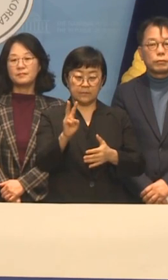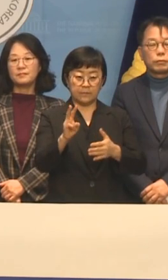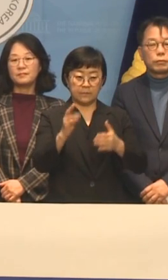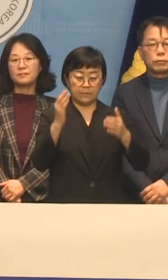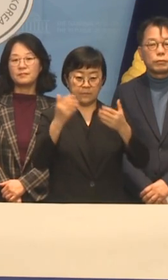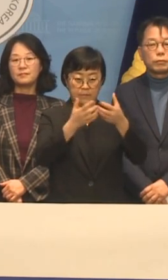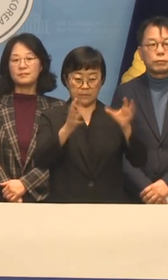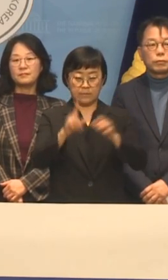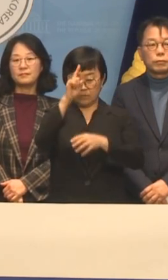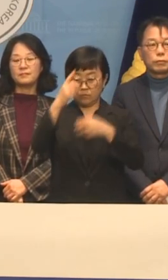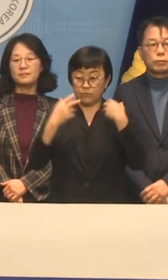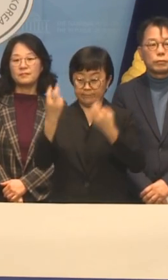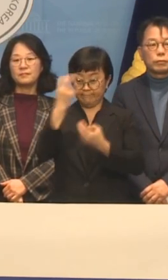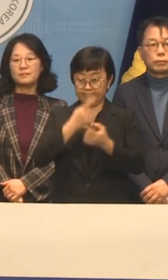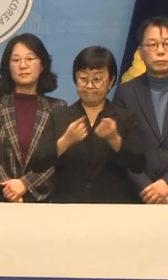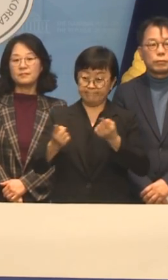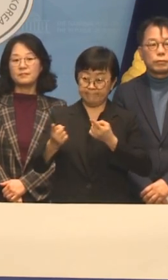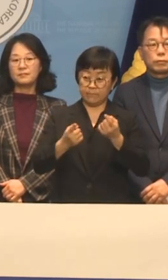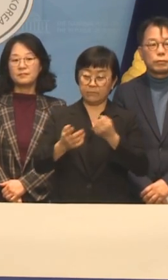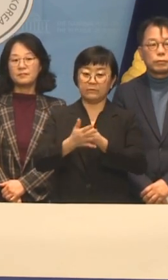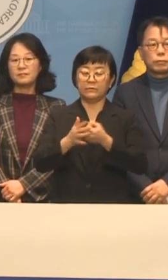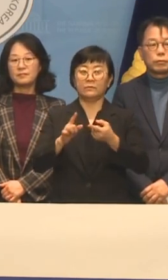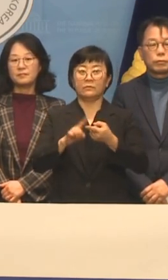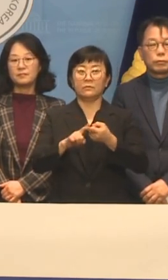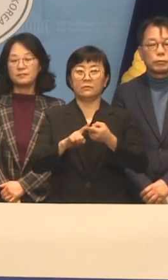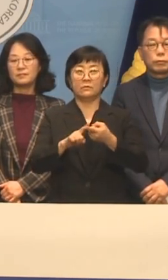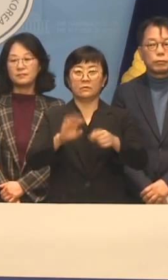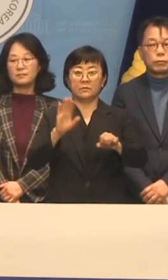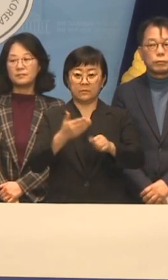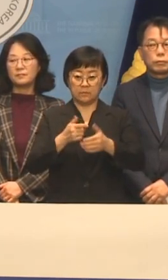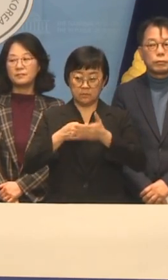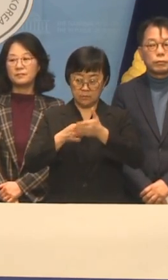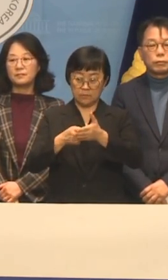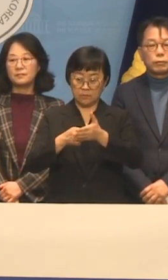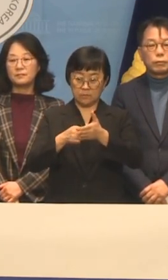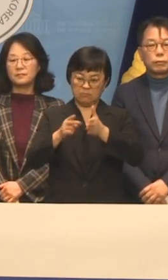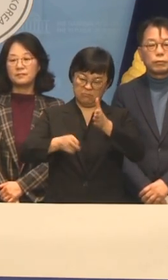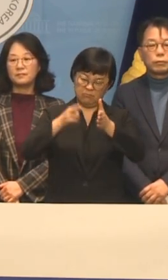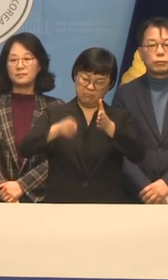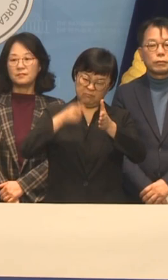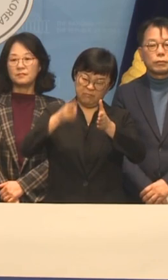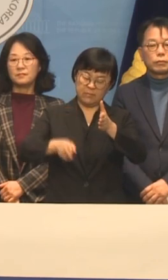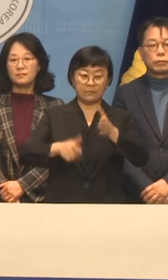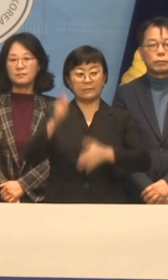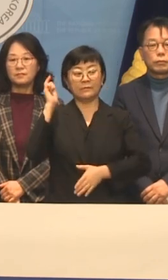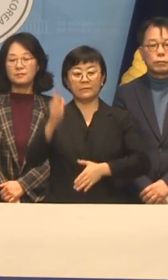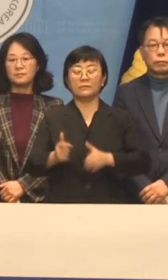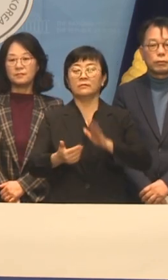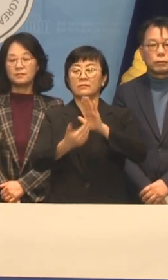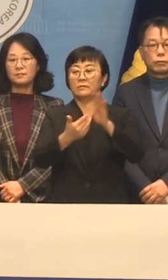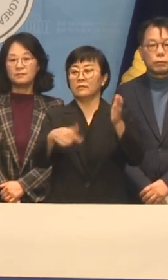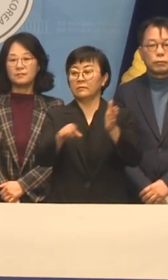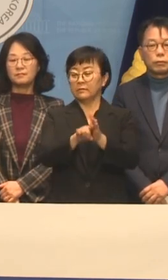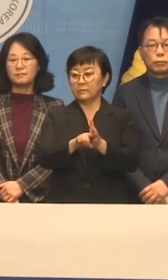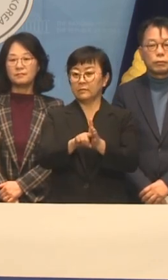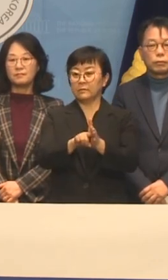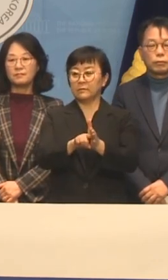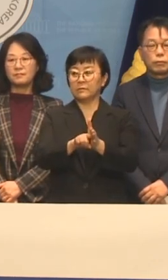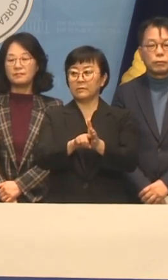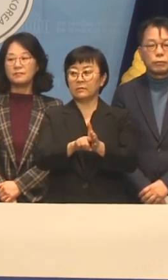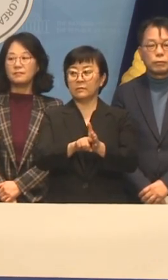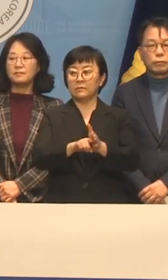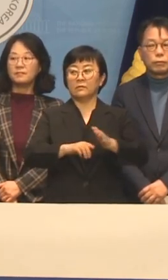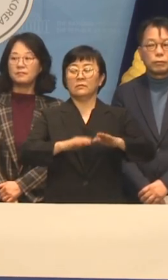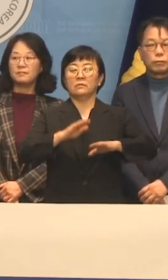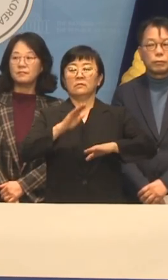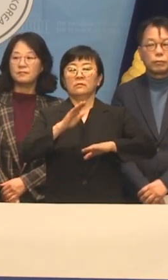정부를 견제하고 잘못 가고 있는 폭주기관차를 강력히 제어하려면